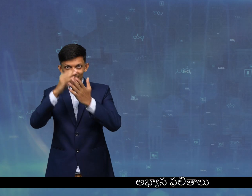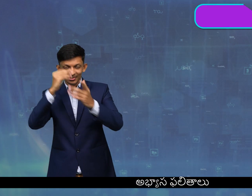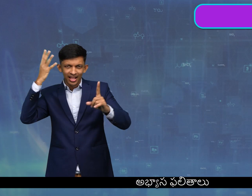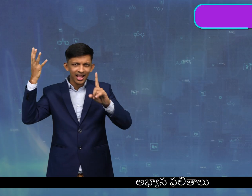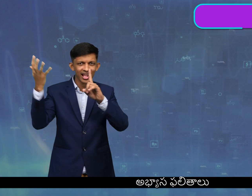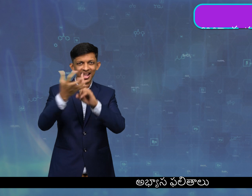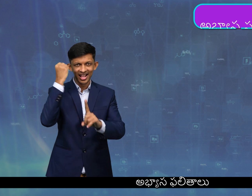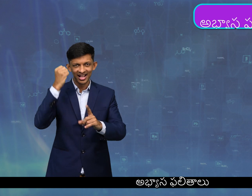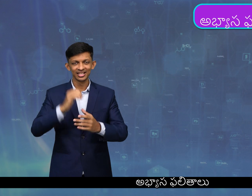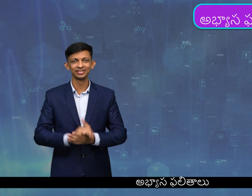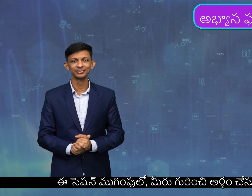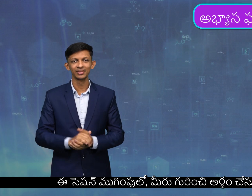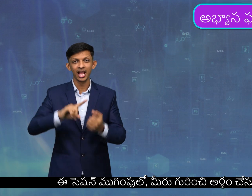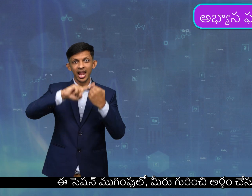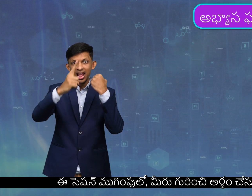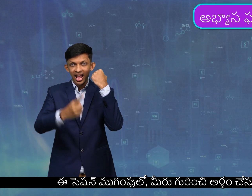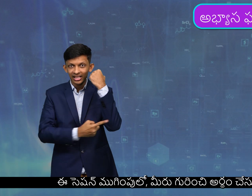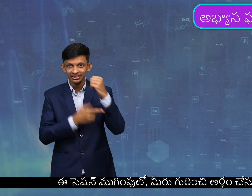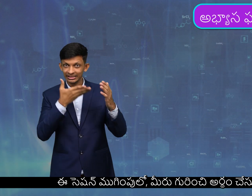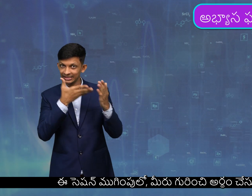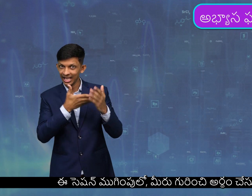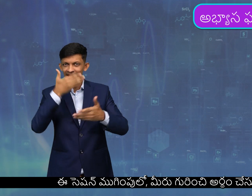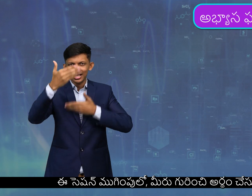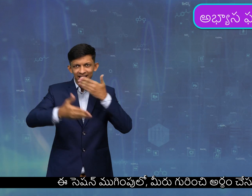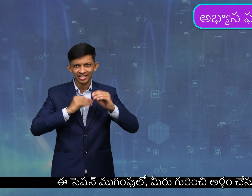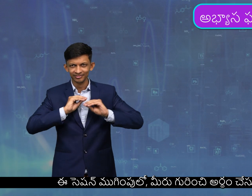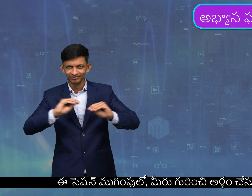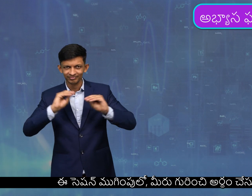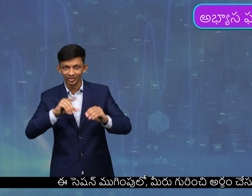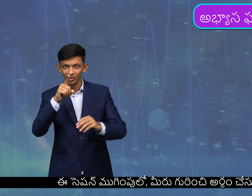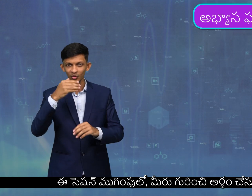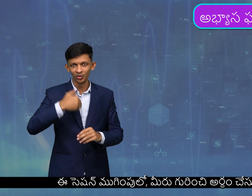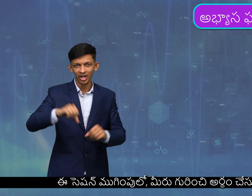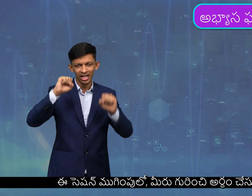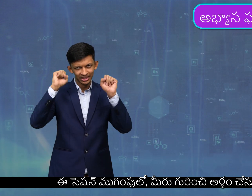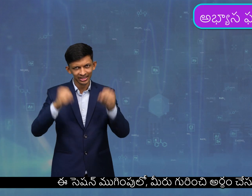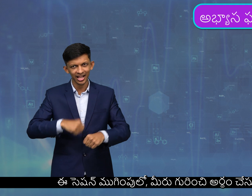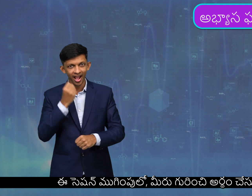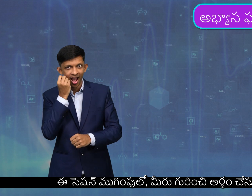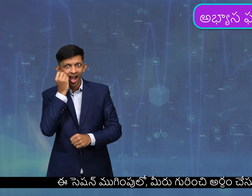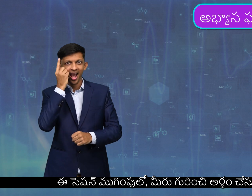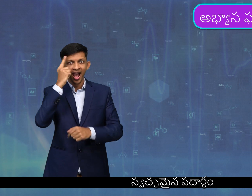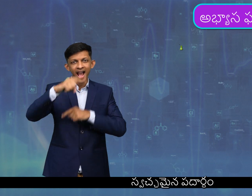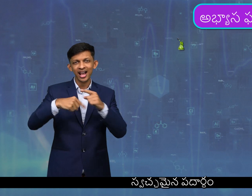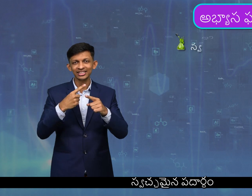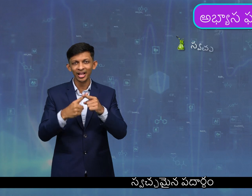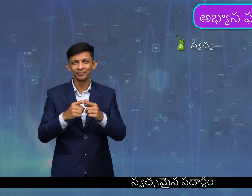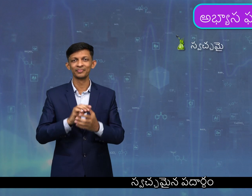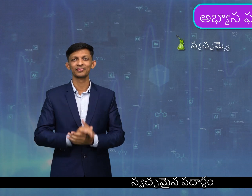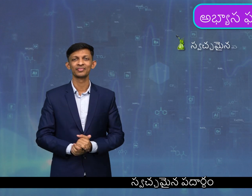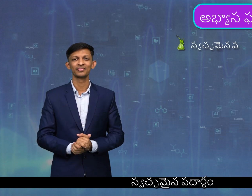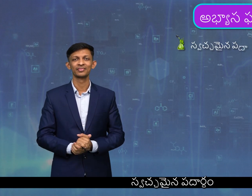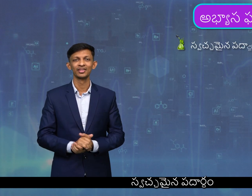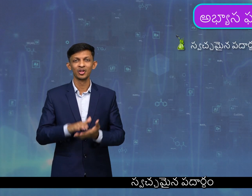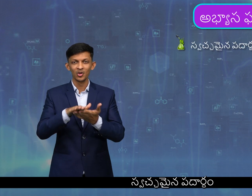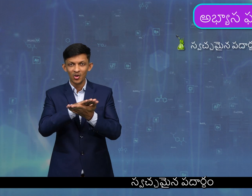అభ్యాస ఫలితాలు. ఈ సెషన్ ముగింపులో మీరు దీని గురించి అర్థం చేసుకోగలరు. స్వచ్ఛమైన